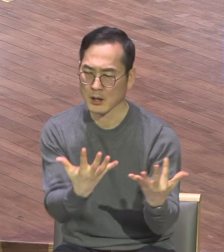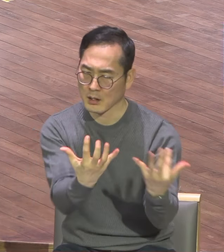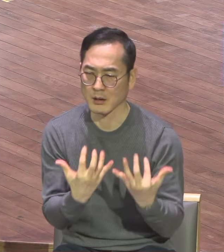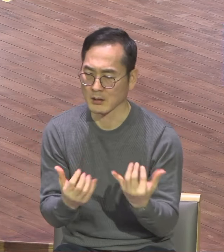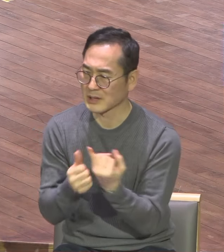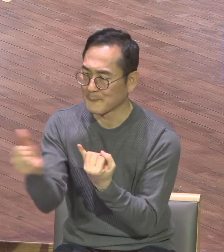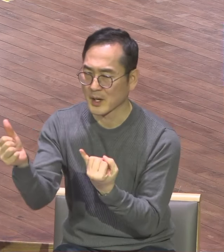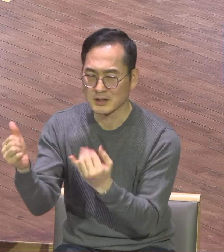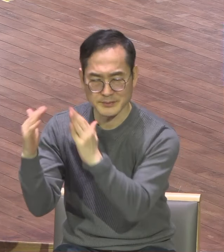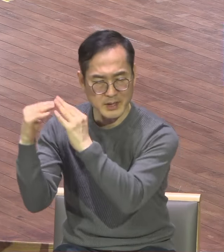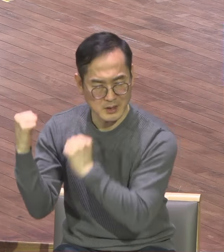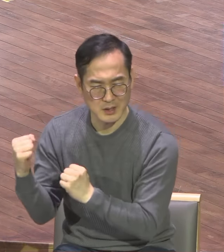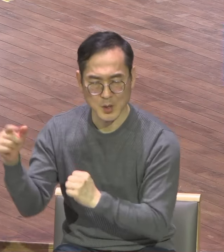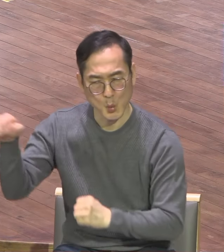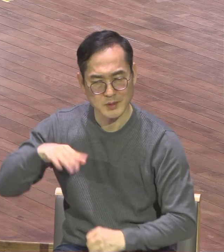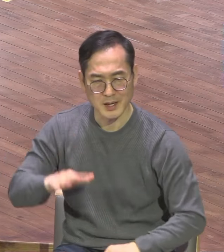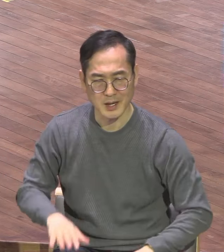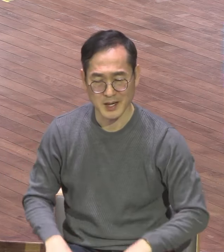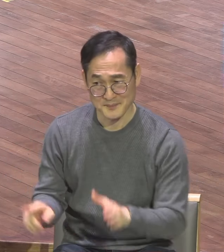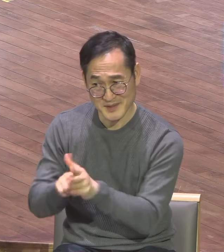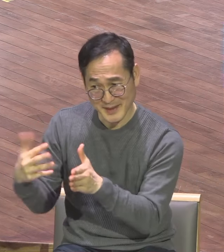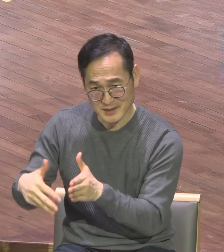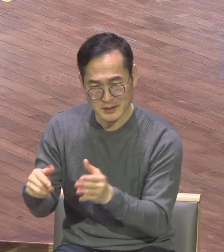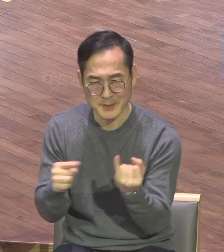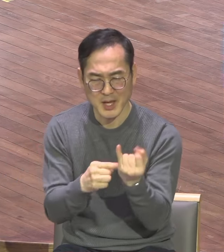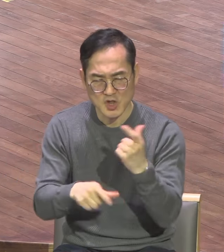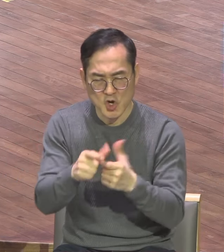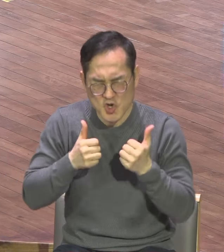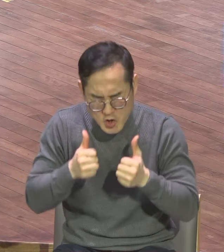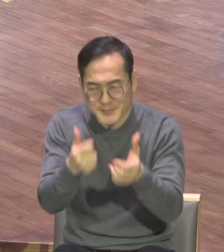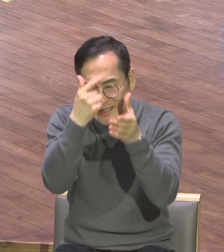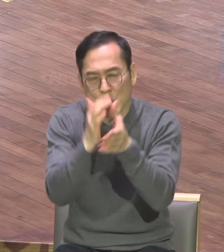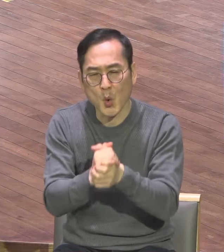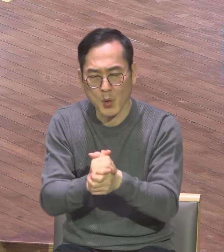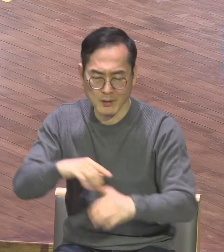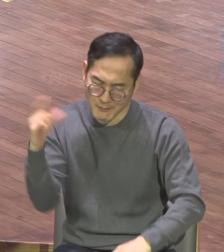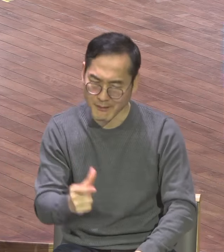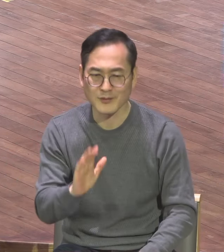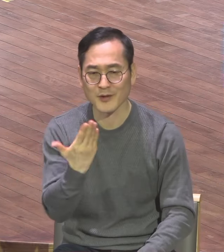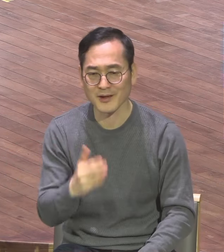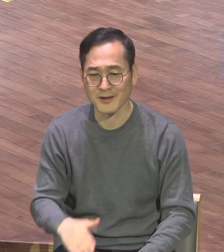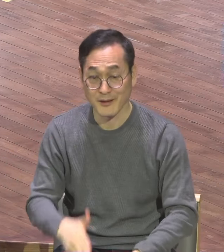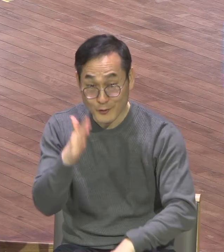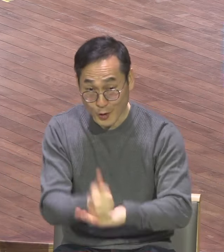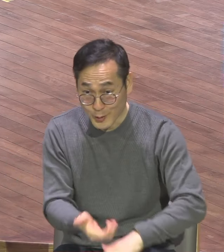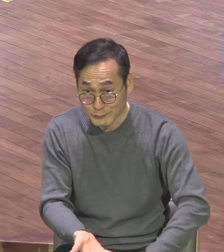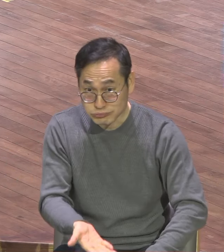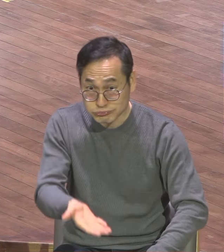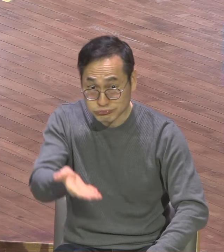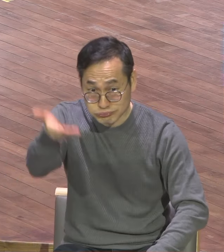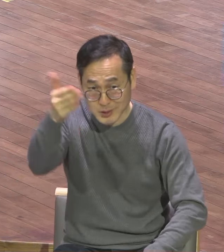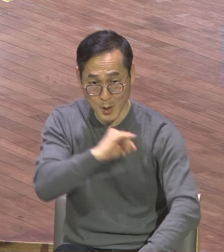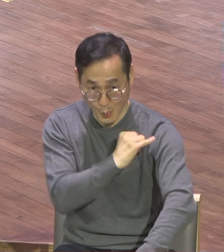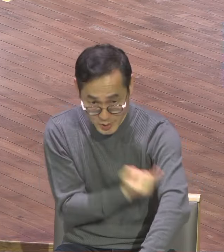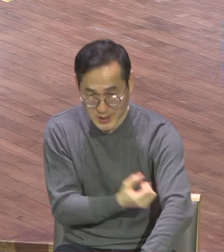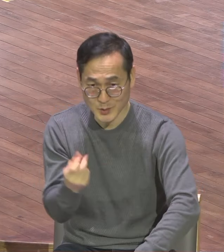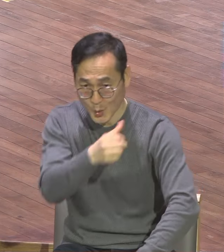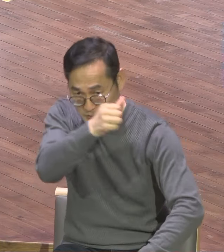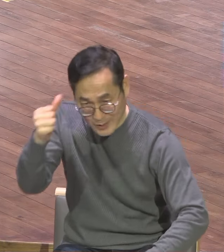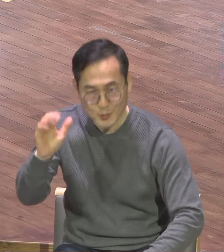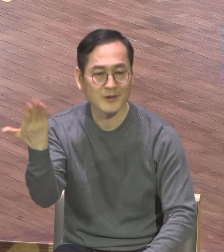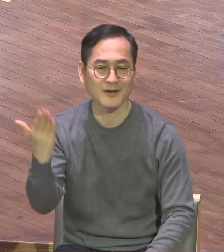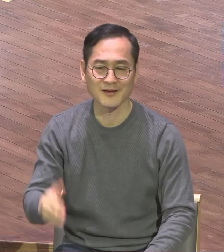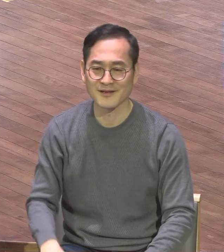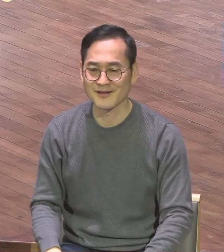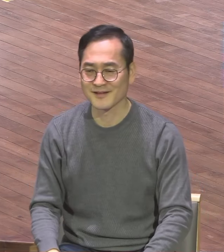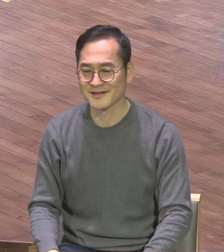오잖아. 그 남편 안 믿는 남편 때문에 더 기도하게 되니까 강해지다 보니 장로가 됐네. 여러분 이 다윗이 그